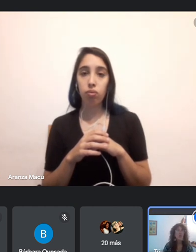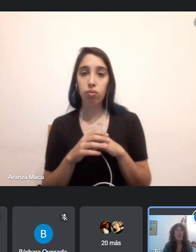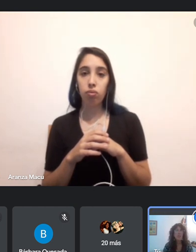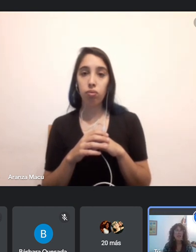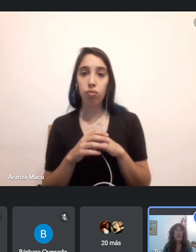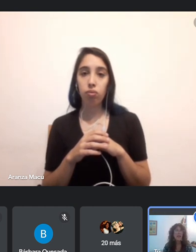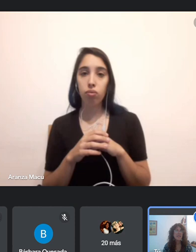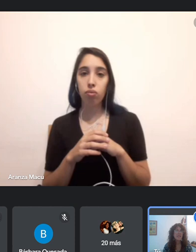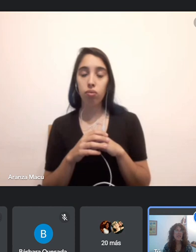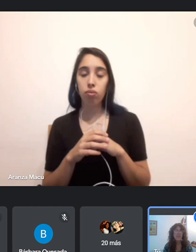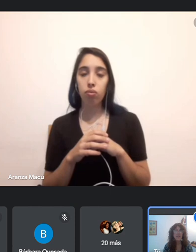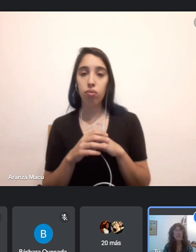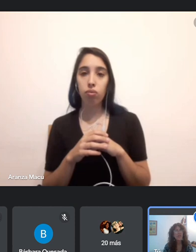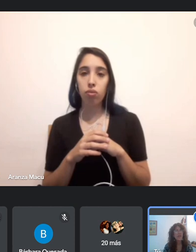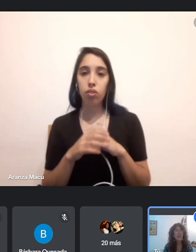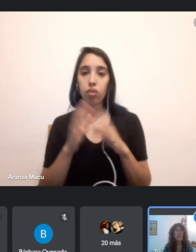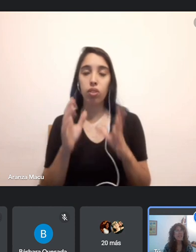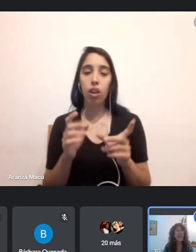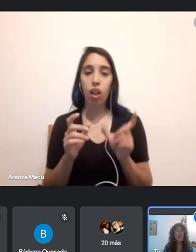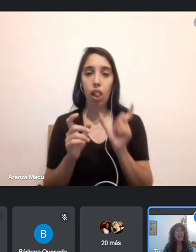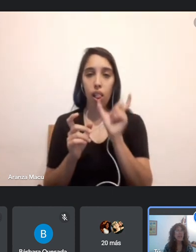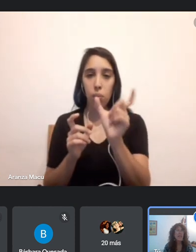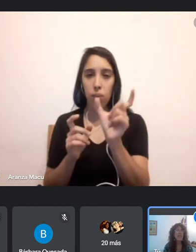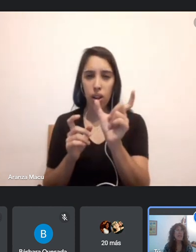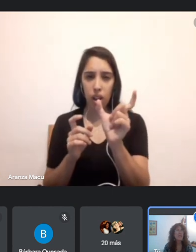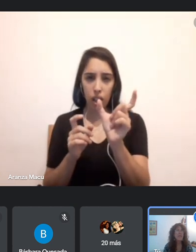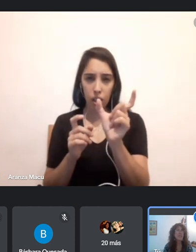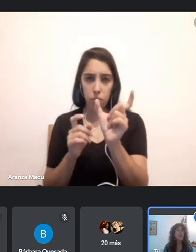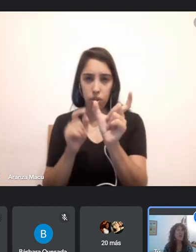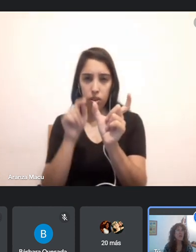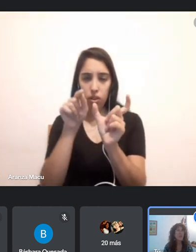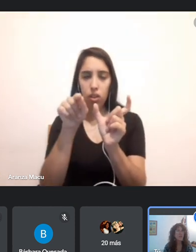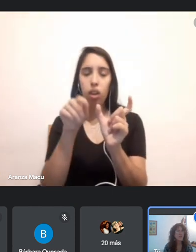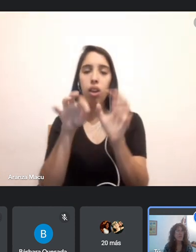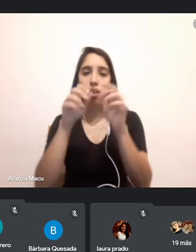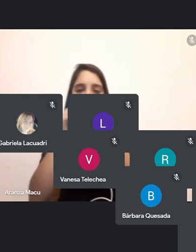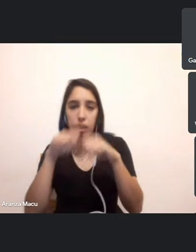cuando termina, si se fijan en el chat, la terminación